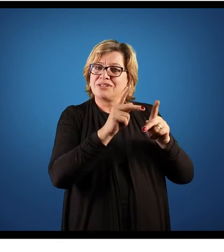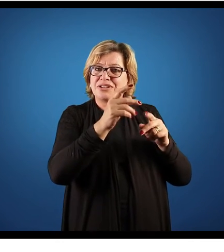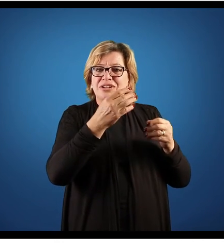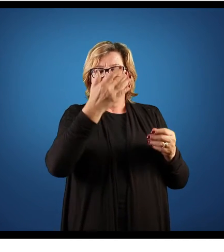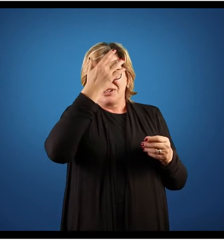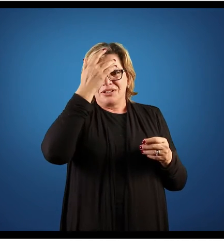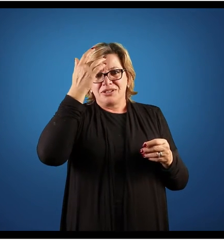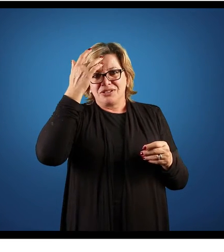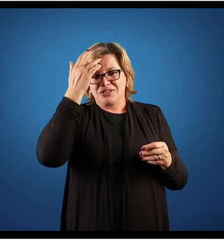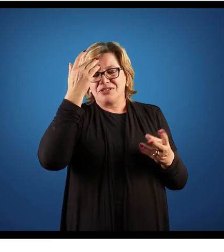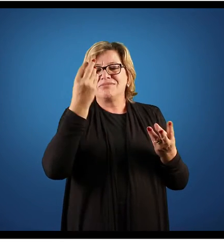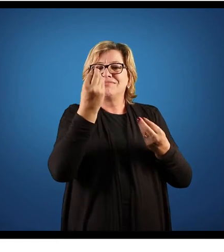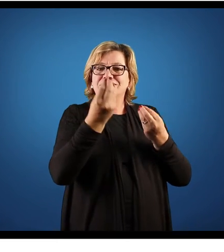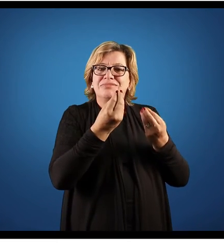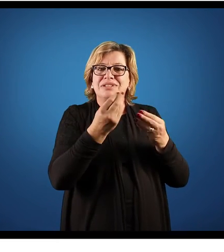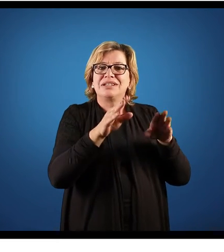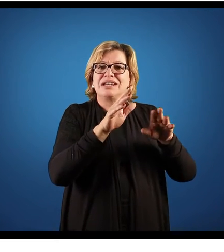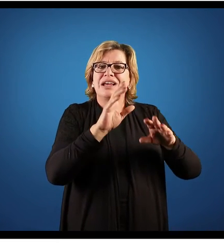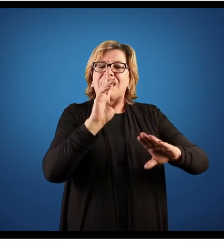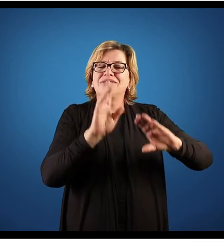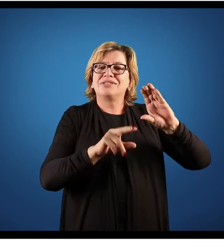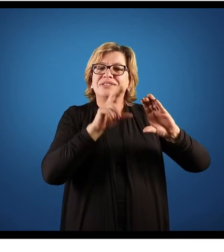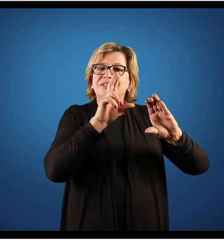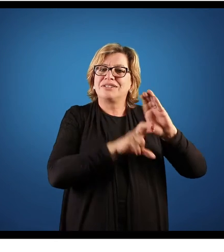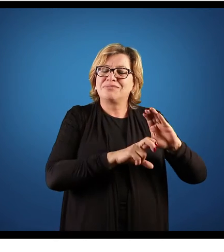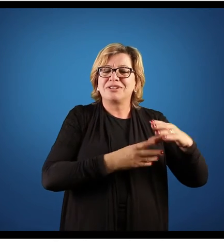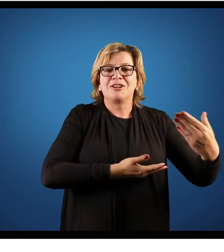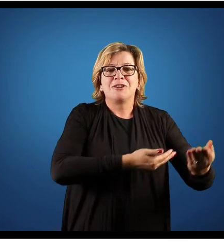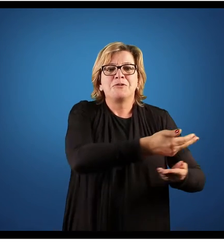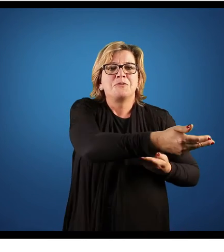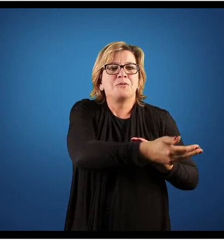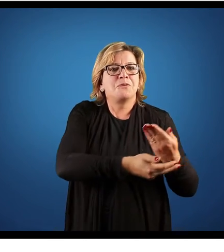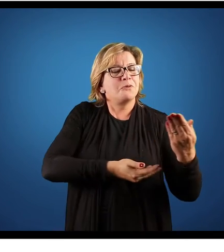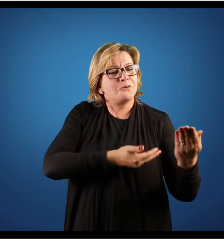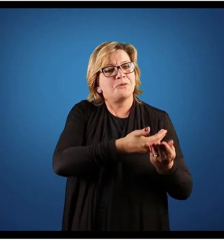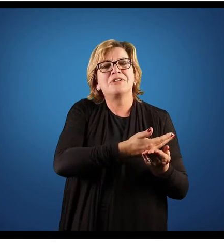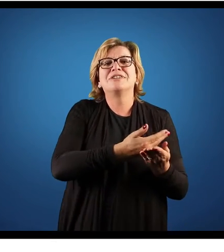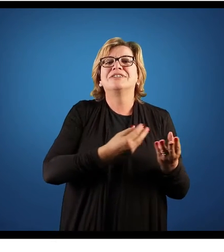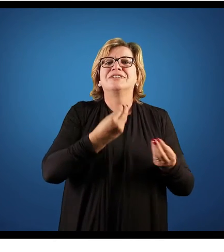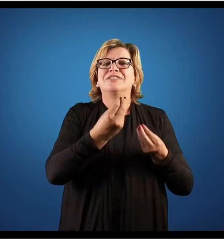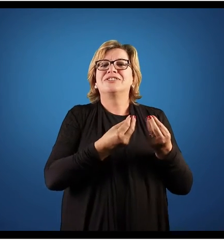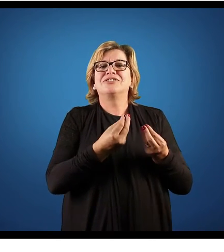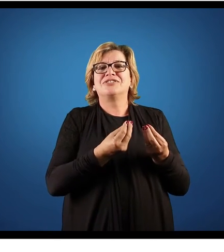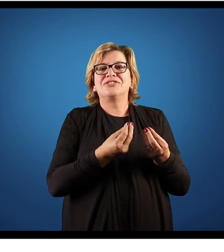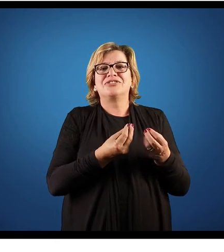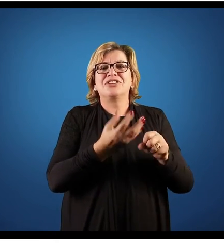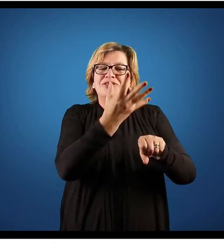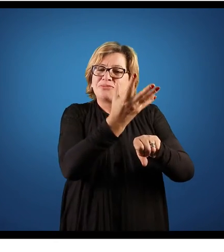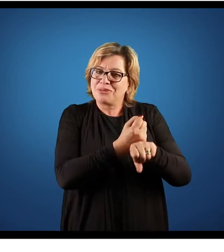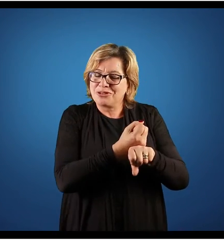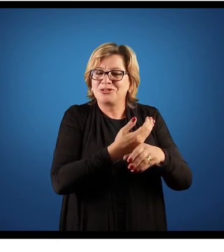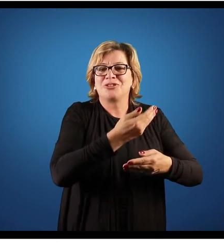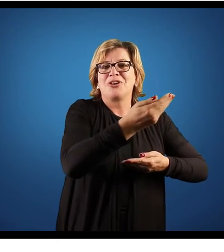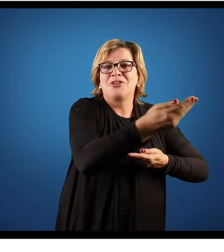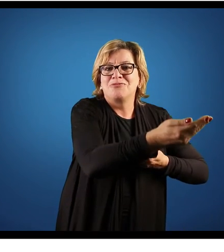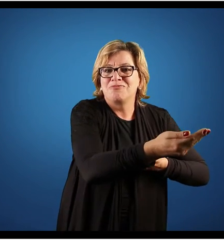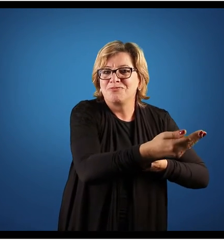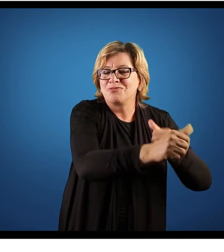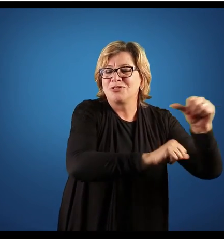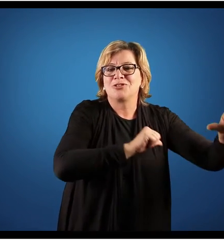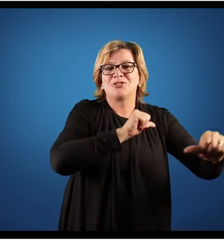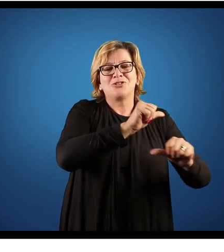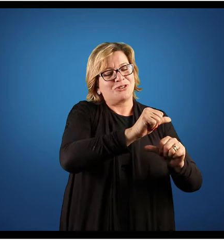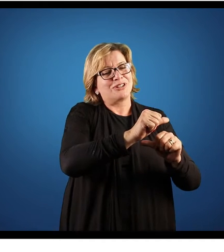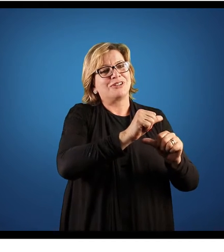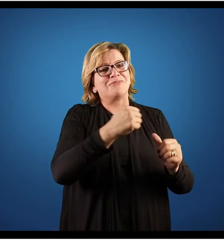estão dentro das organizações e dependem dessa troca é de ddd de impostos nem por bem